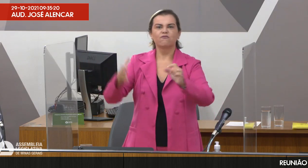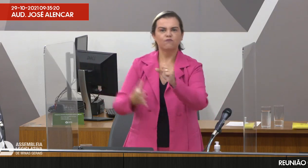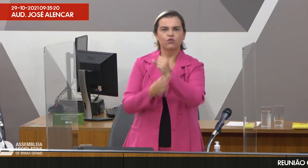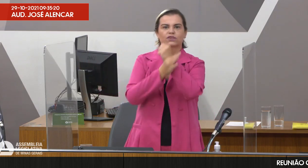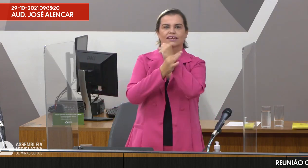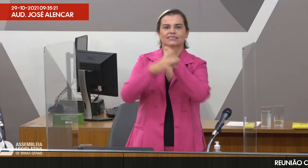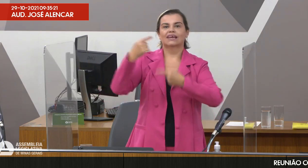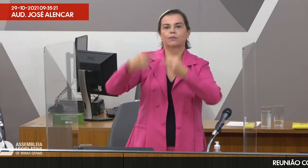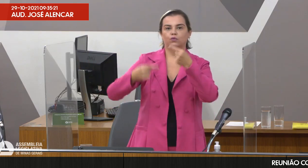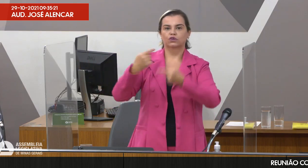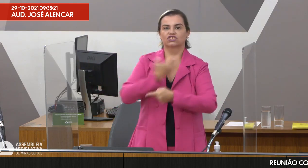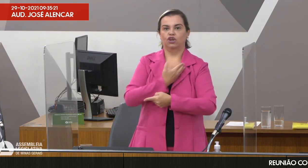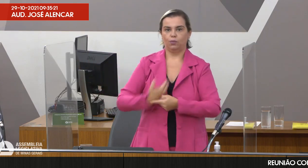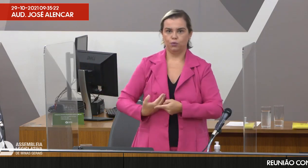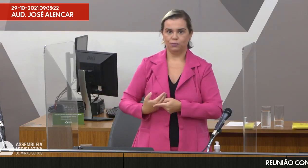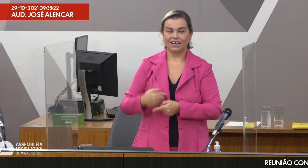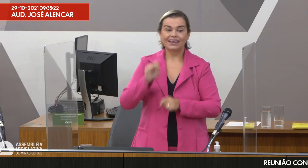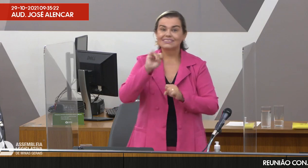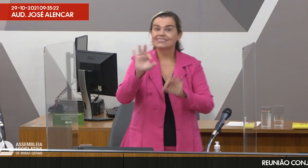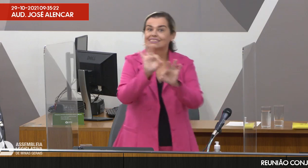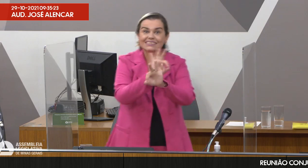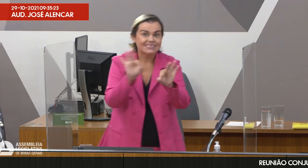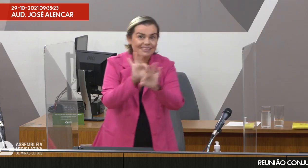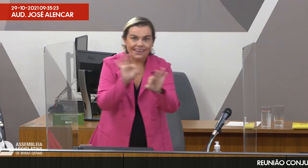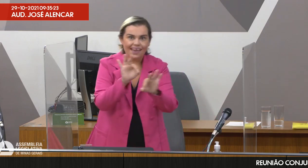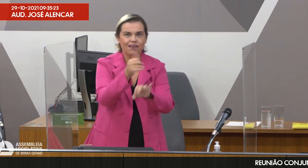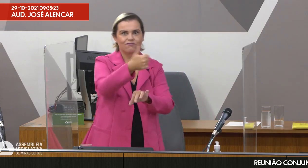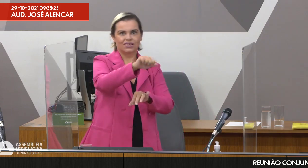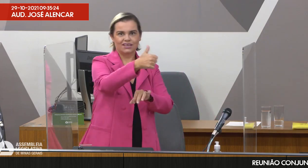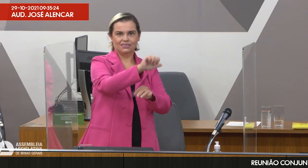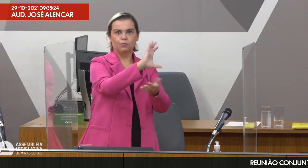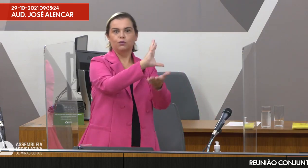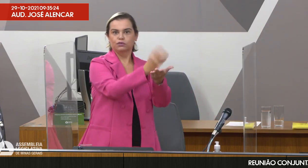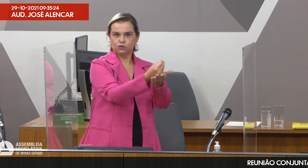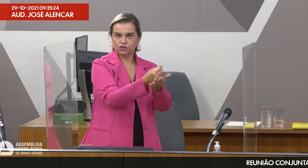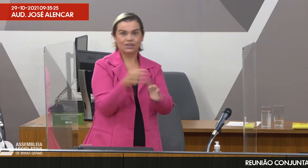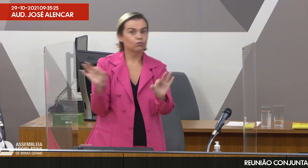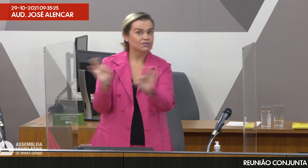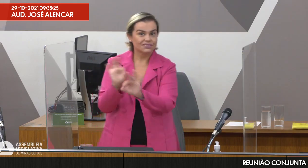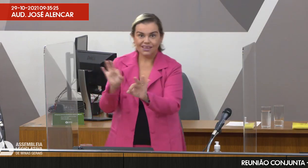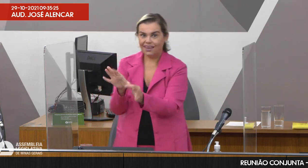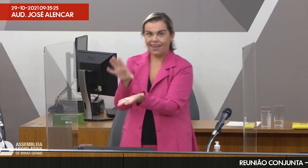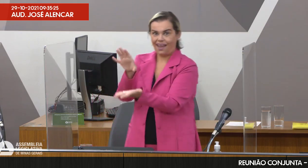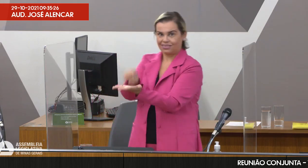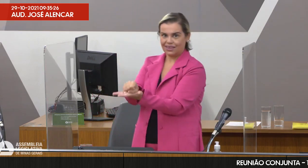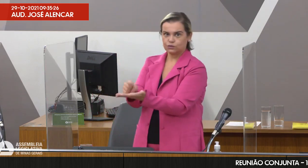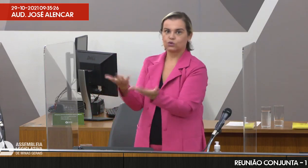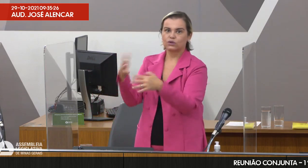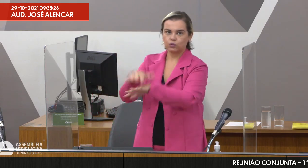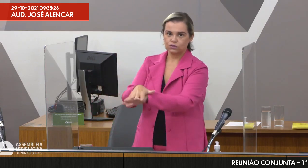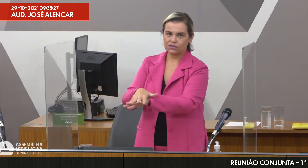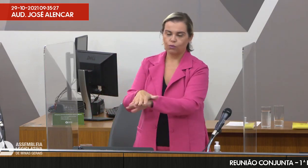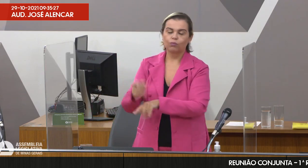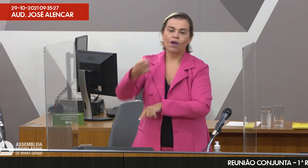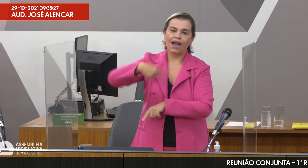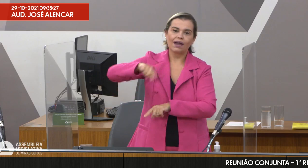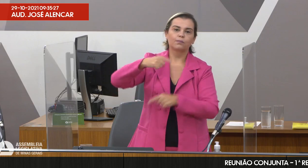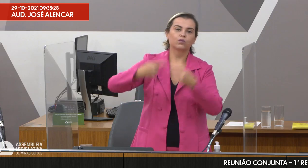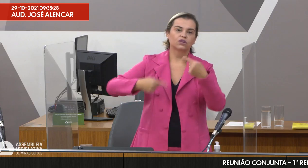importantes para o fortalecimento das políticas públicas às pessoas com deficiência. Sem a avaliação biopsicossocial e sem